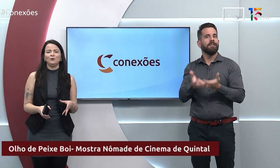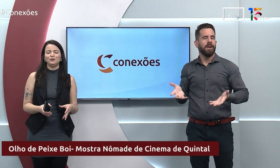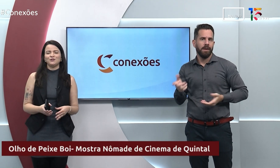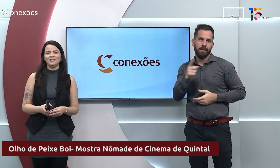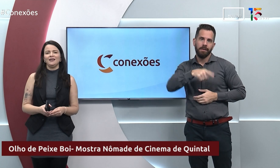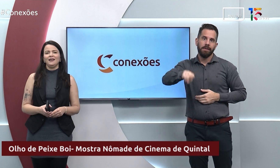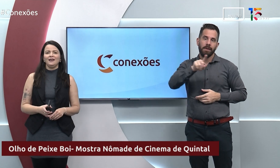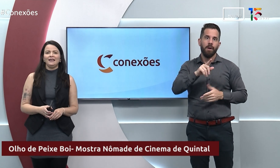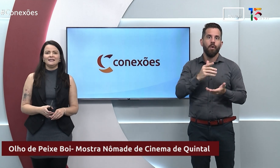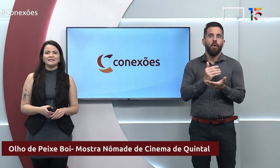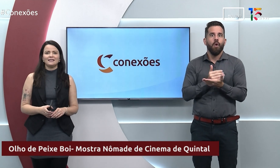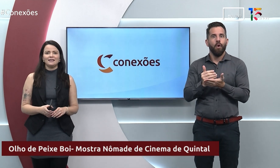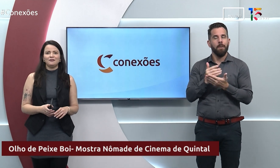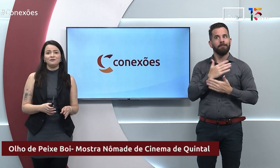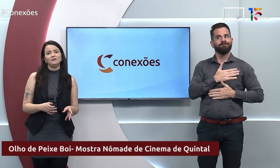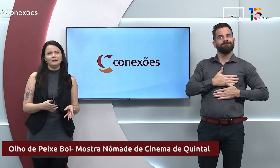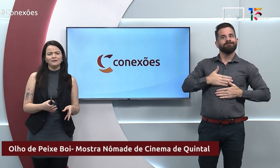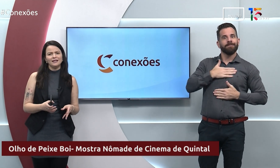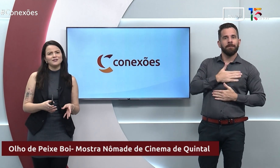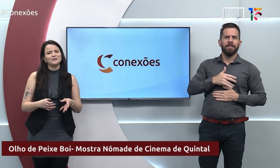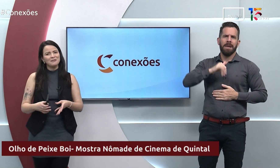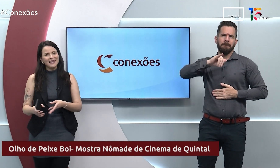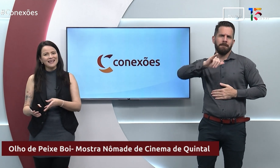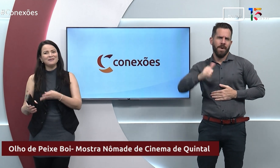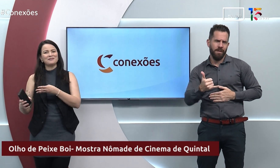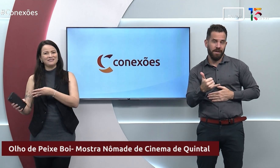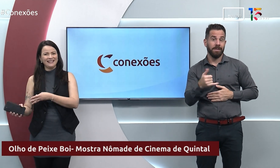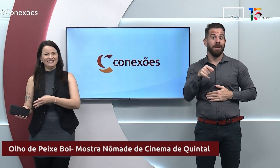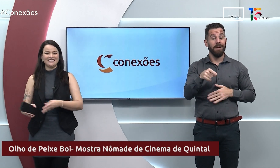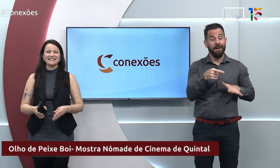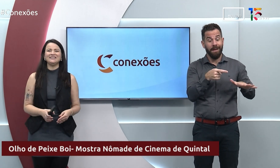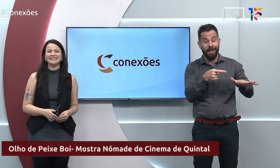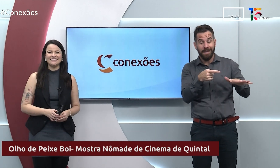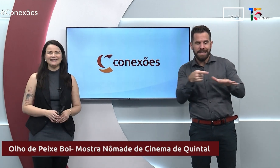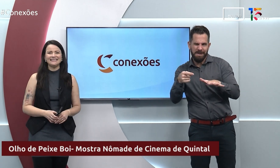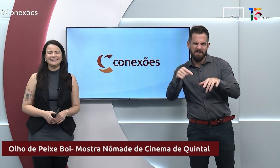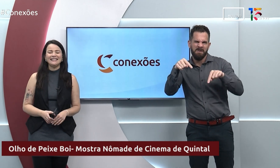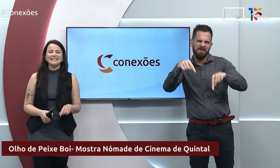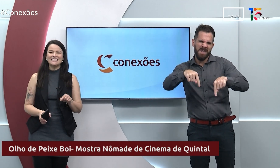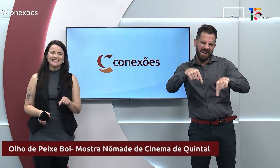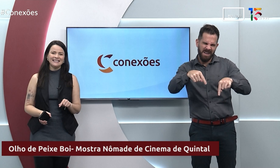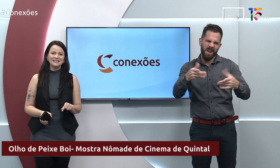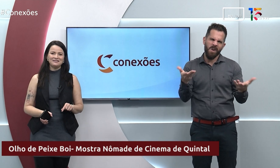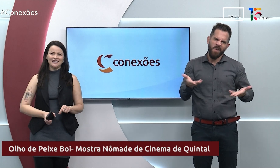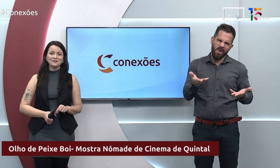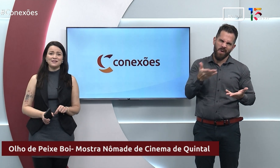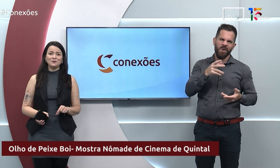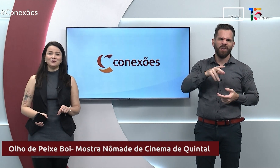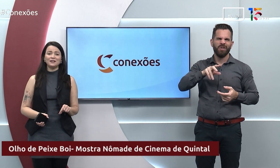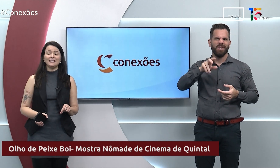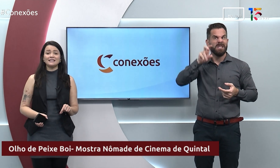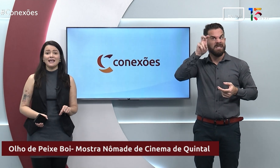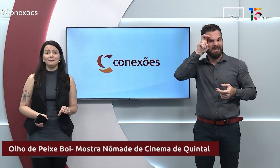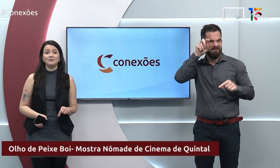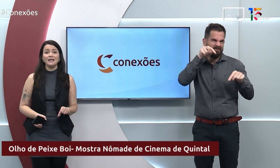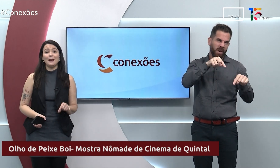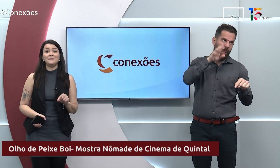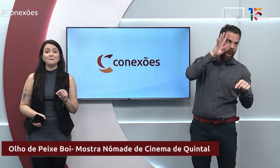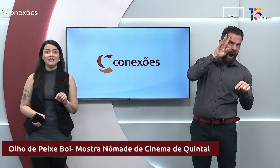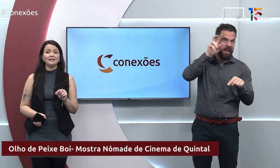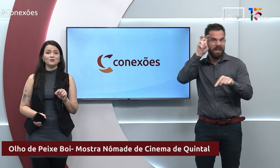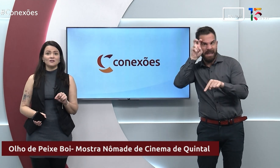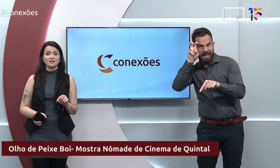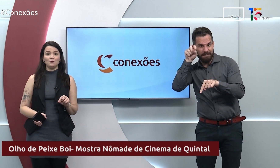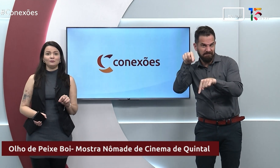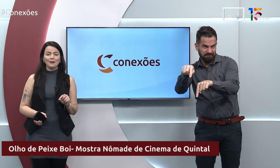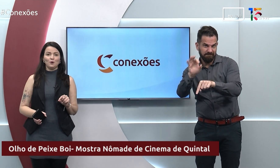aí a curtir esse meio para o final da semana, né? Nessa quinta-feira, o Cinecultura recebe a